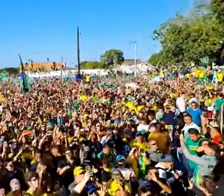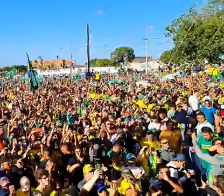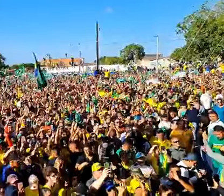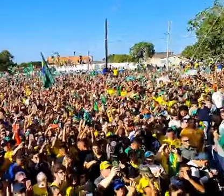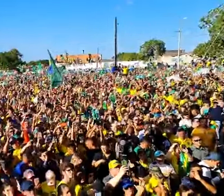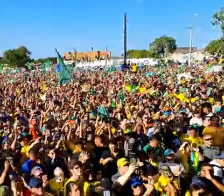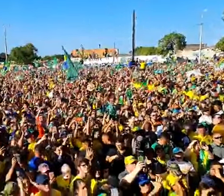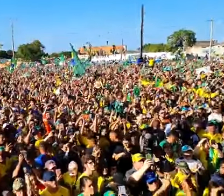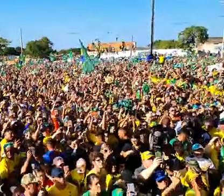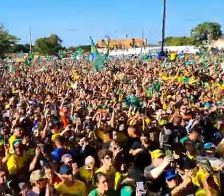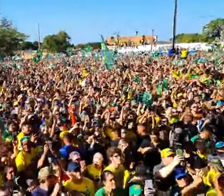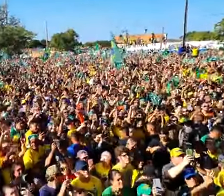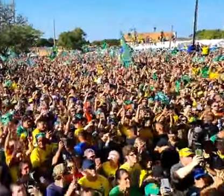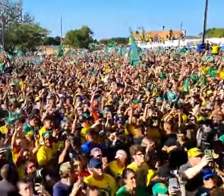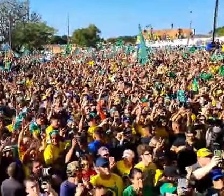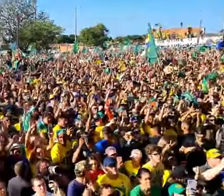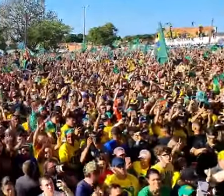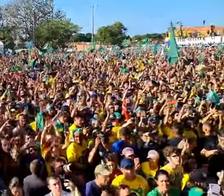Vamos à vitória!